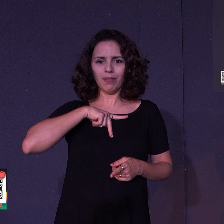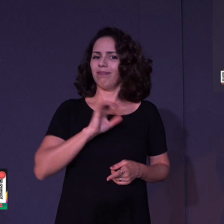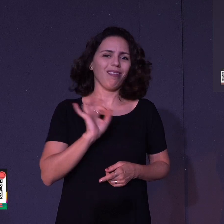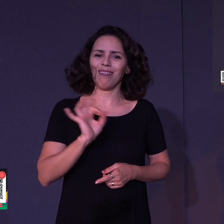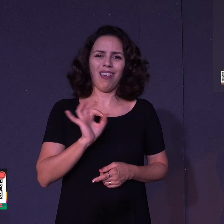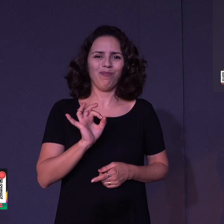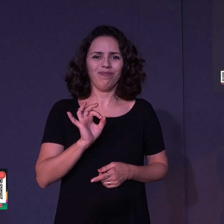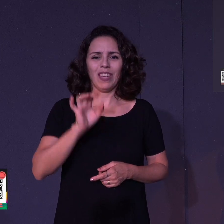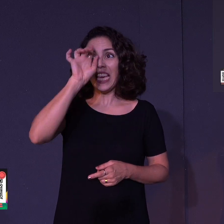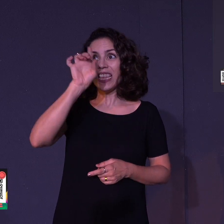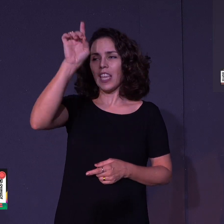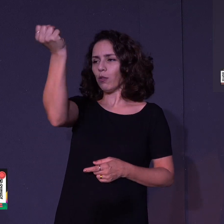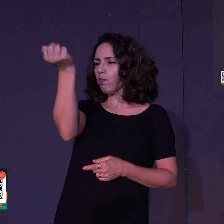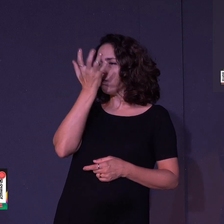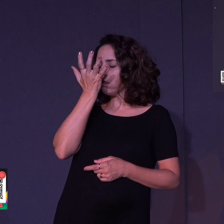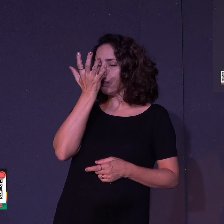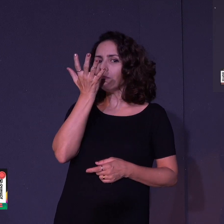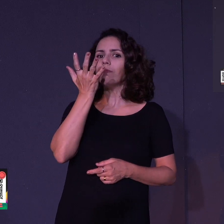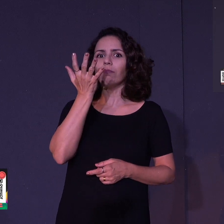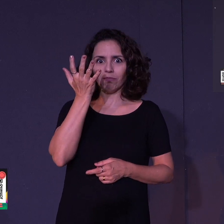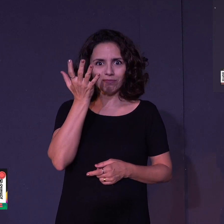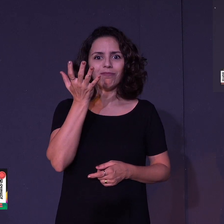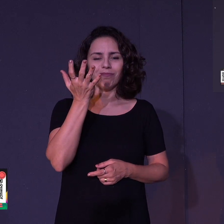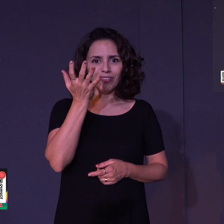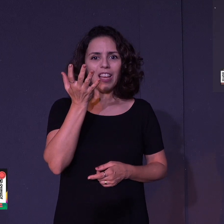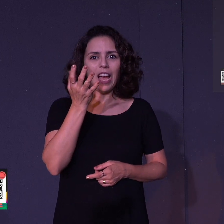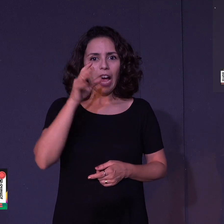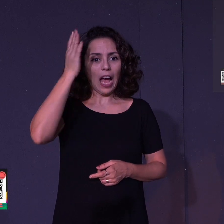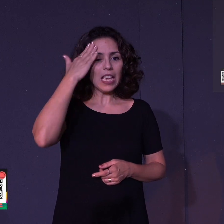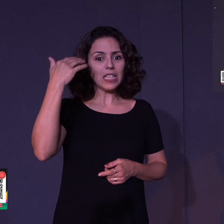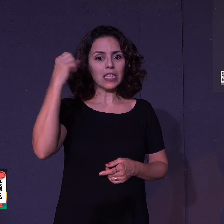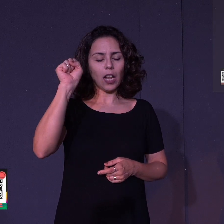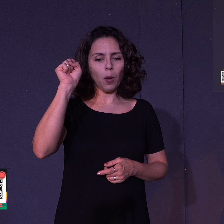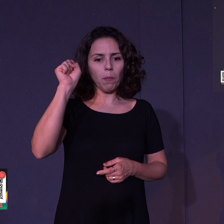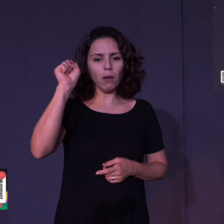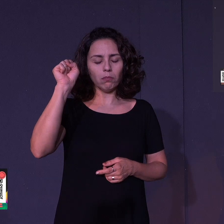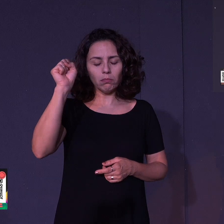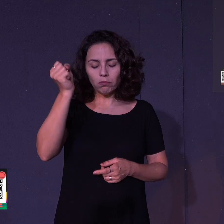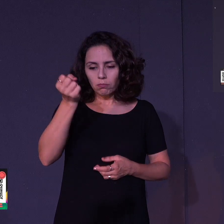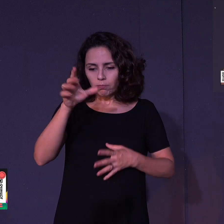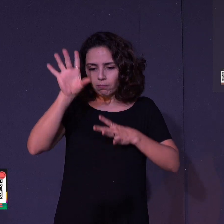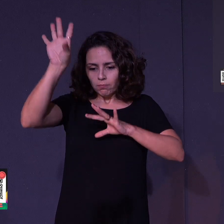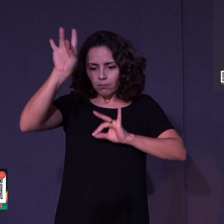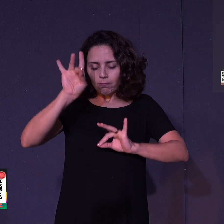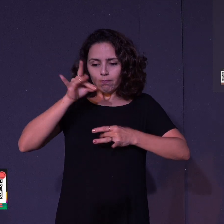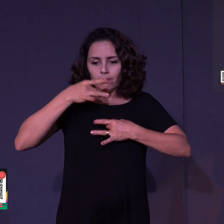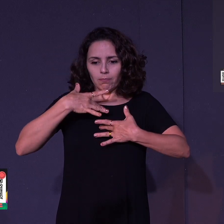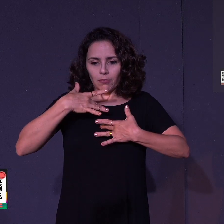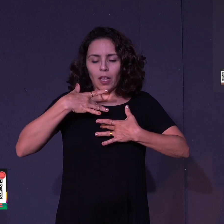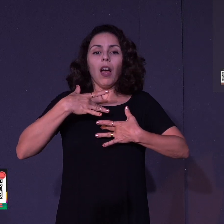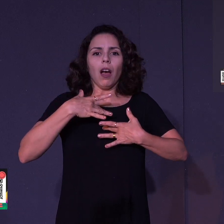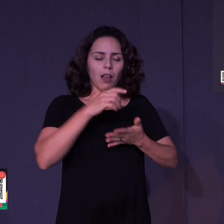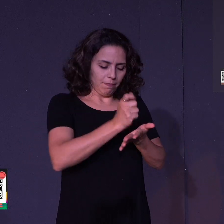de revelação divina. E diante dessa revelação de Deus para nós seres humanos, o que é que nós podemos entender, o que